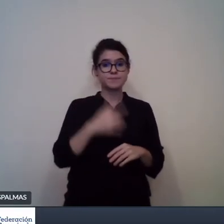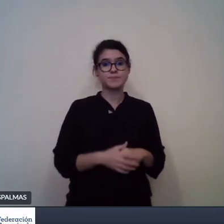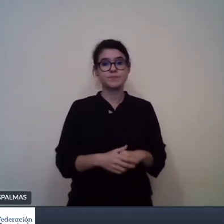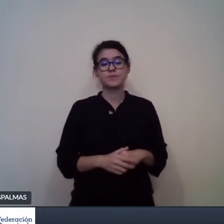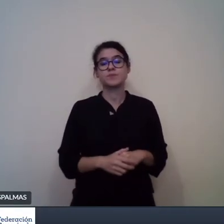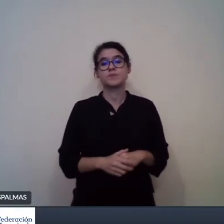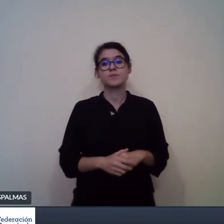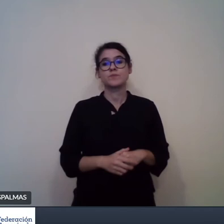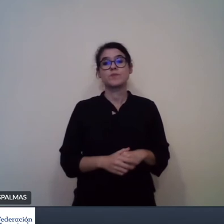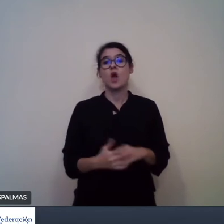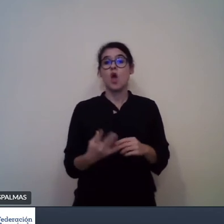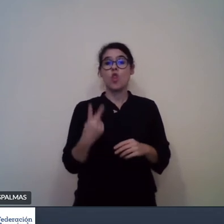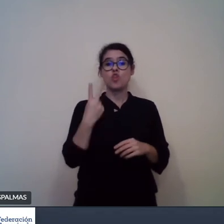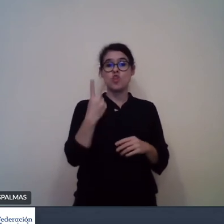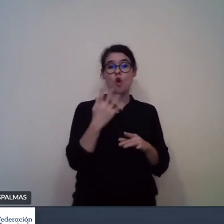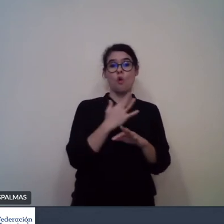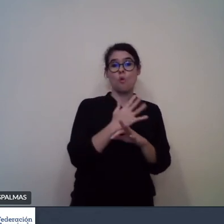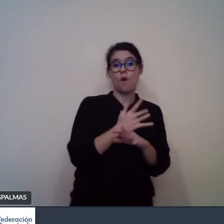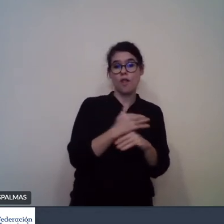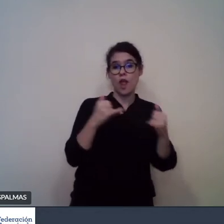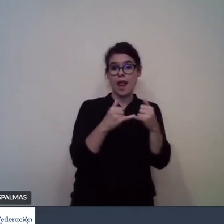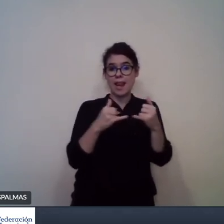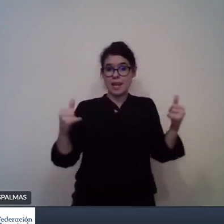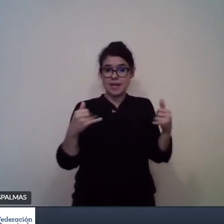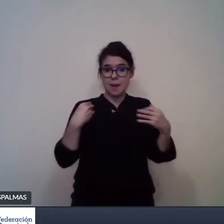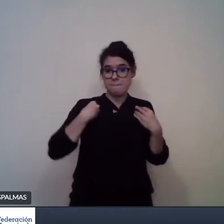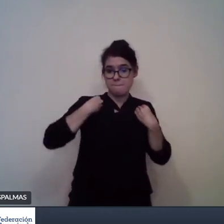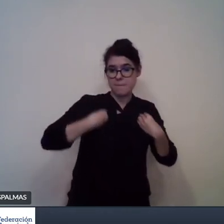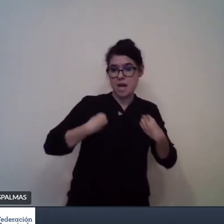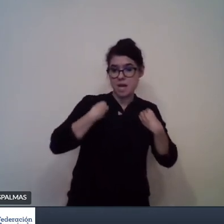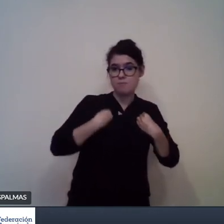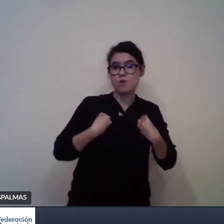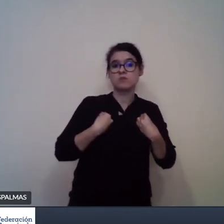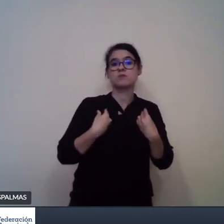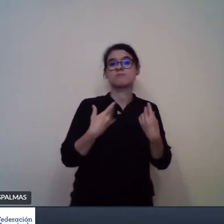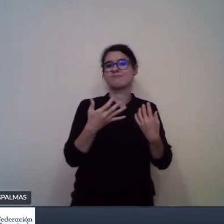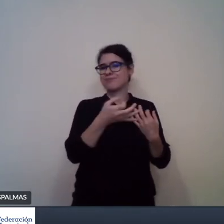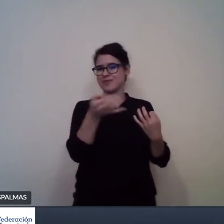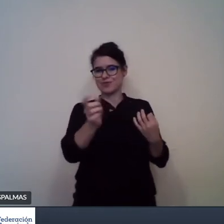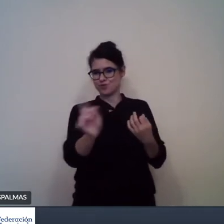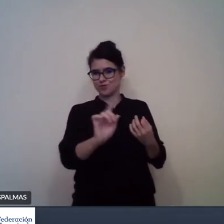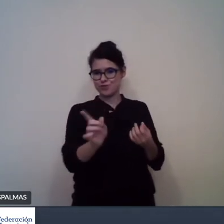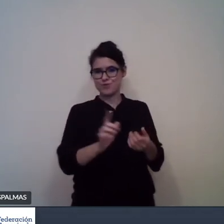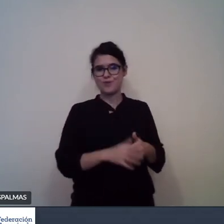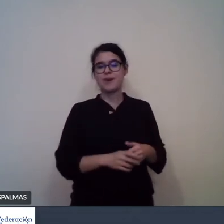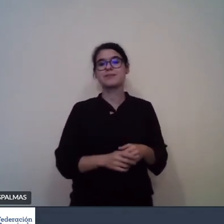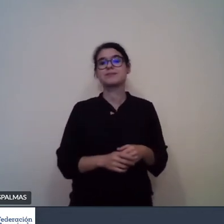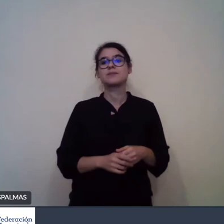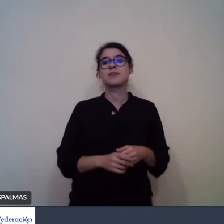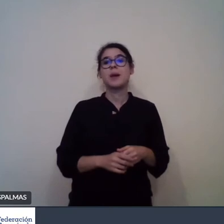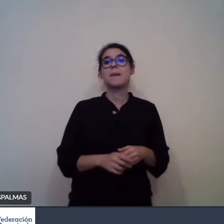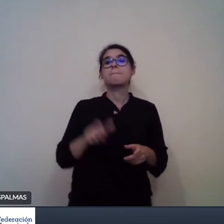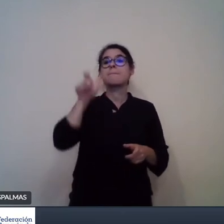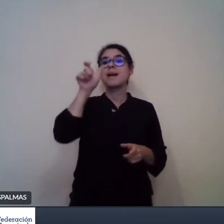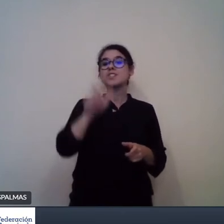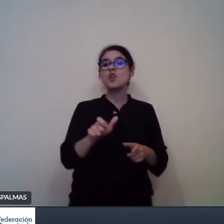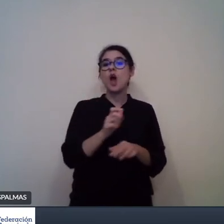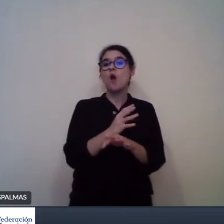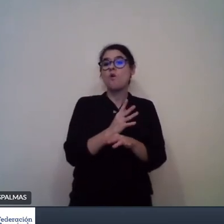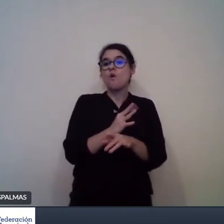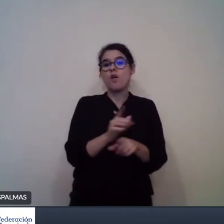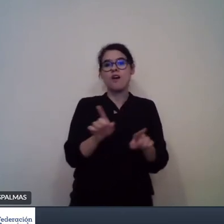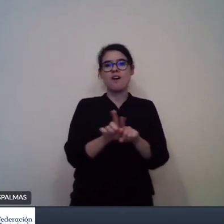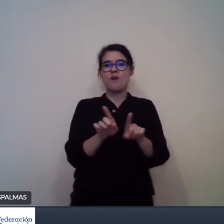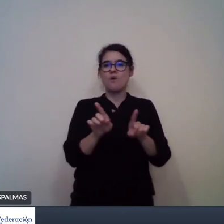estos dos jugadores en la misma línea, quizás no es lo idóneo, este jugador aquí arriba, para forzar a que el